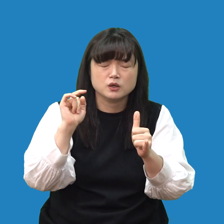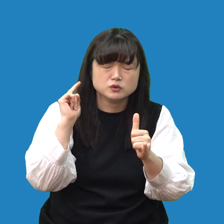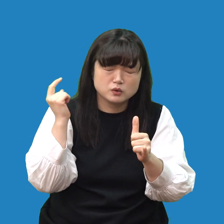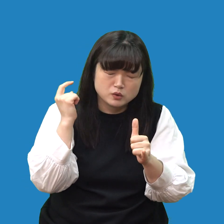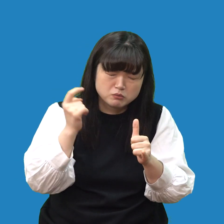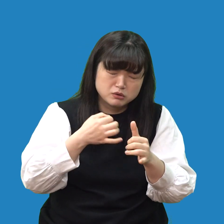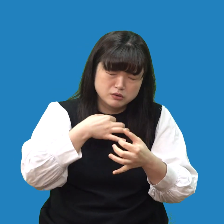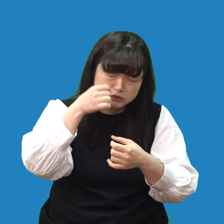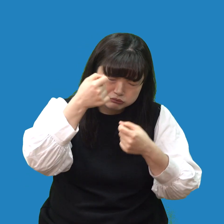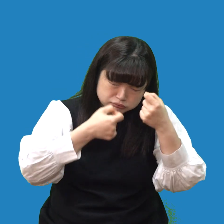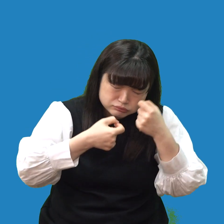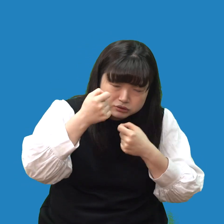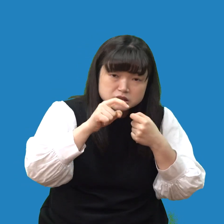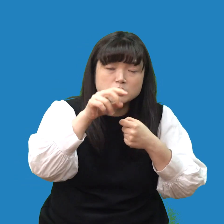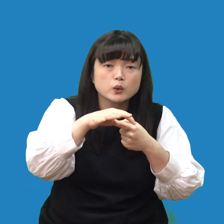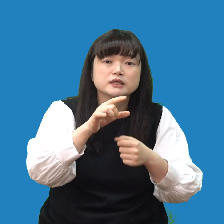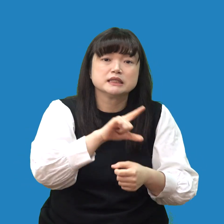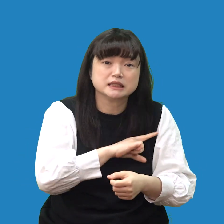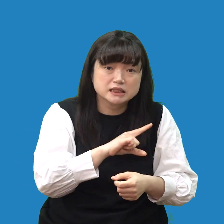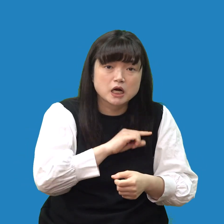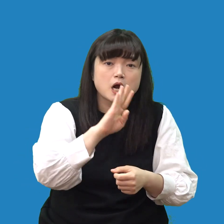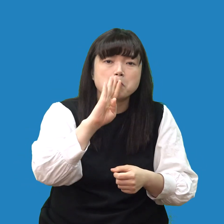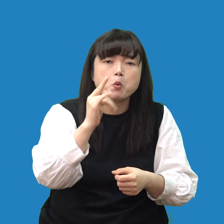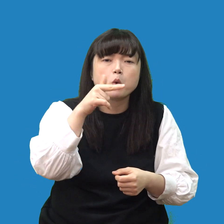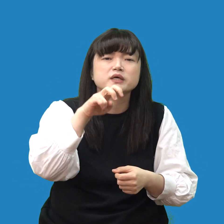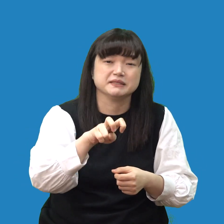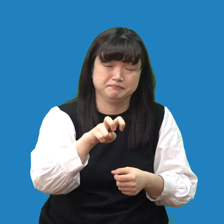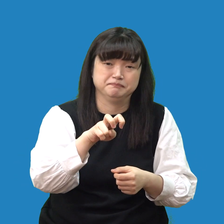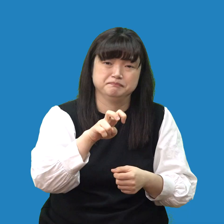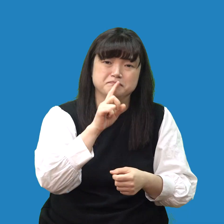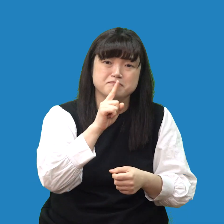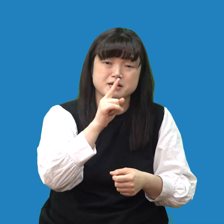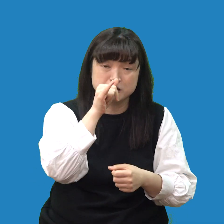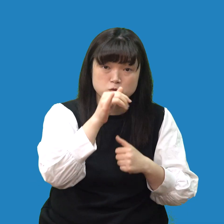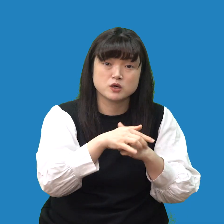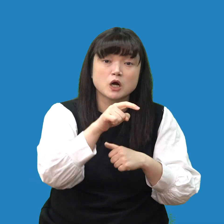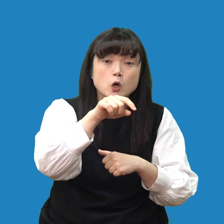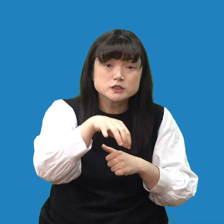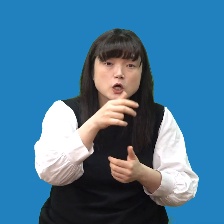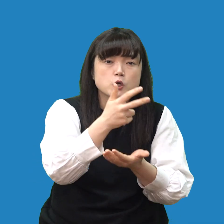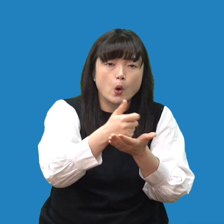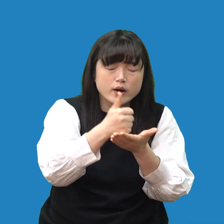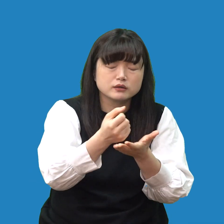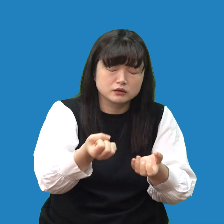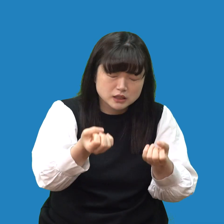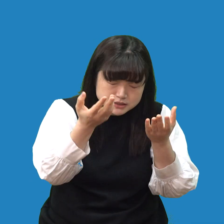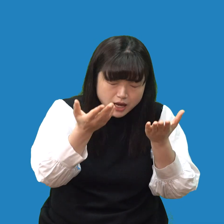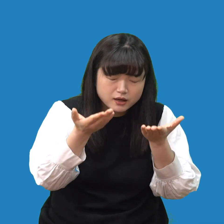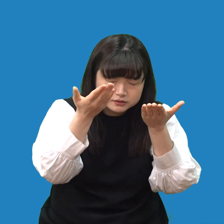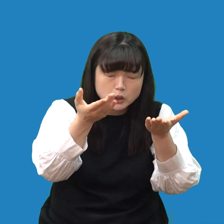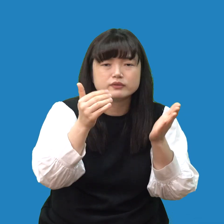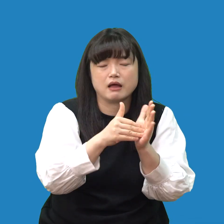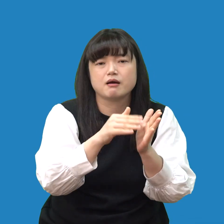운지라. 그러므로 그곳 이름을 이름하여 보김이라 하고 그들이 거기서 여호와께 제사를 드렸다.